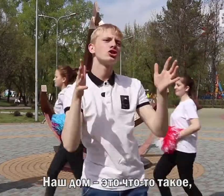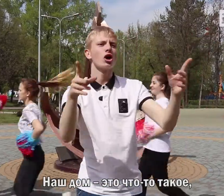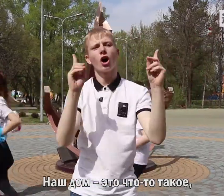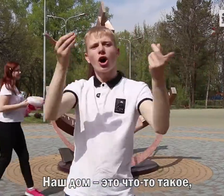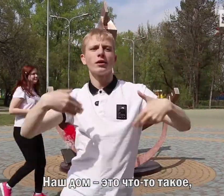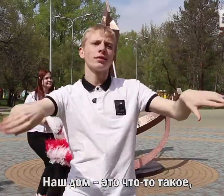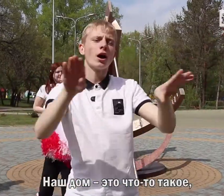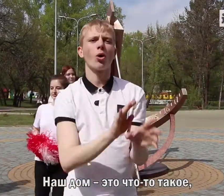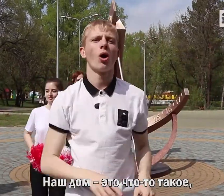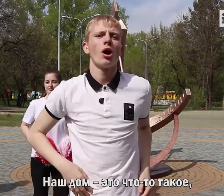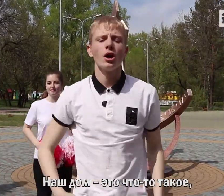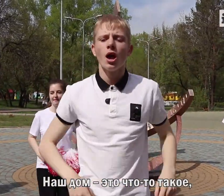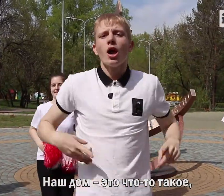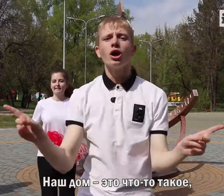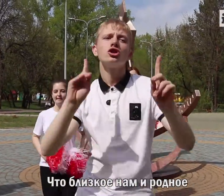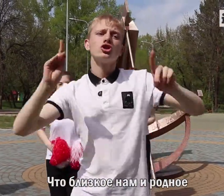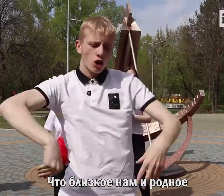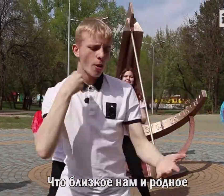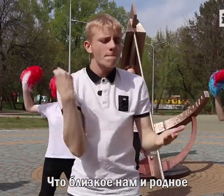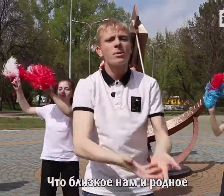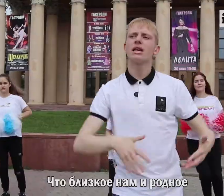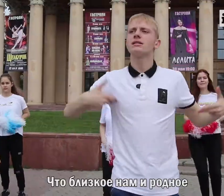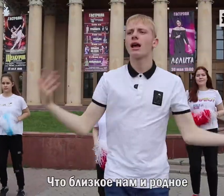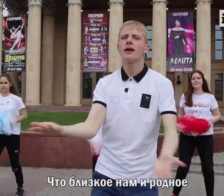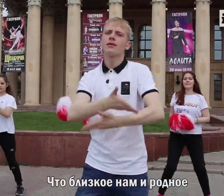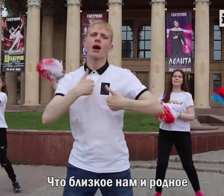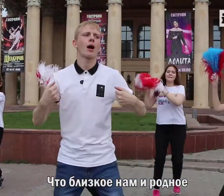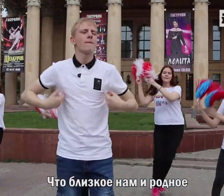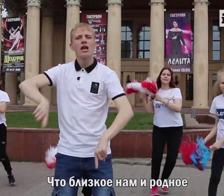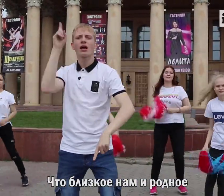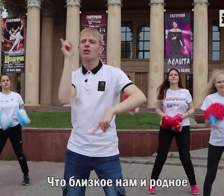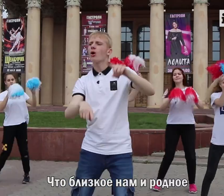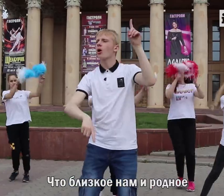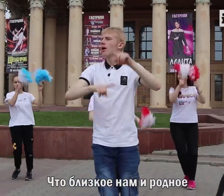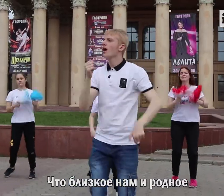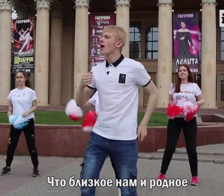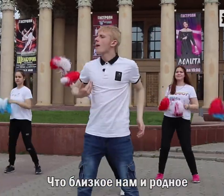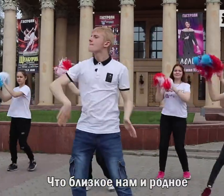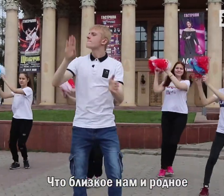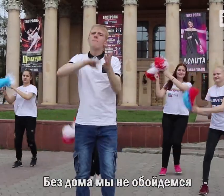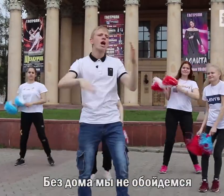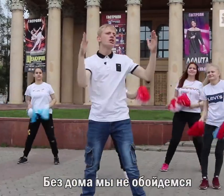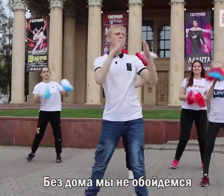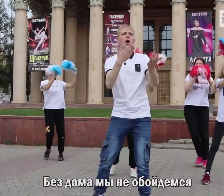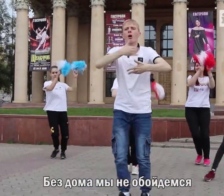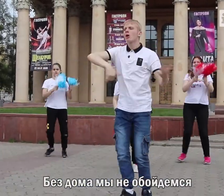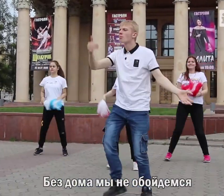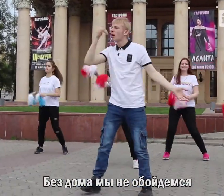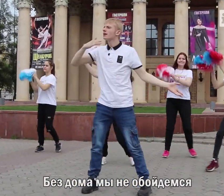это что-то такое, что близкое нам и родное. Без дома мы